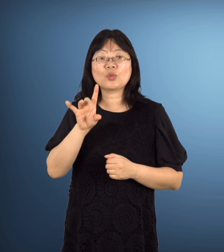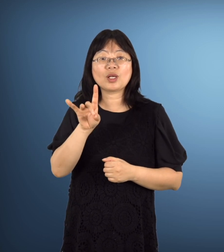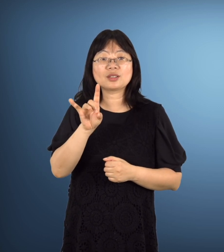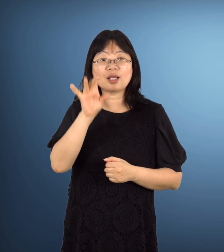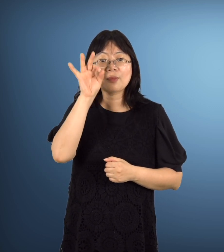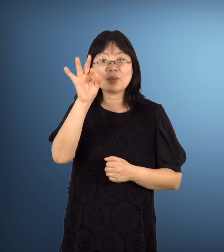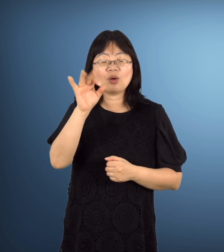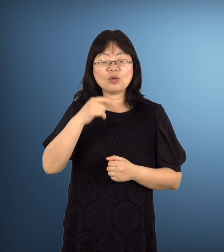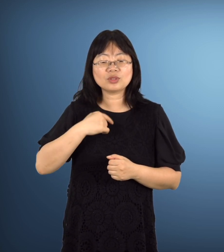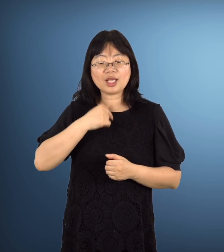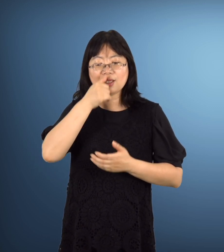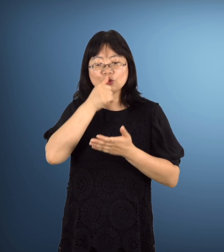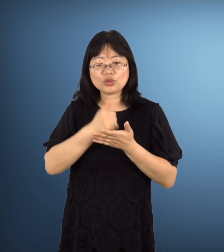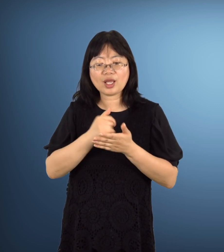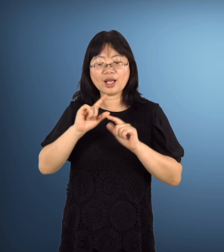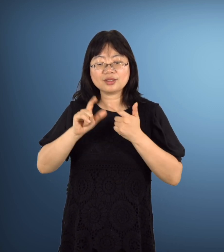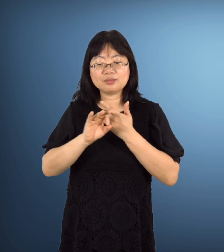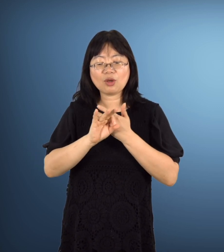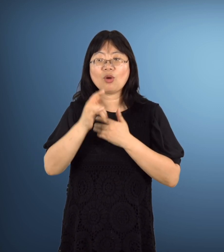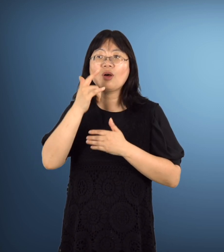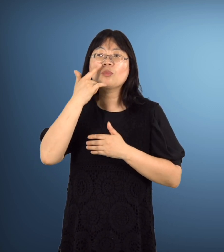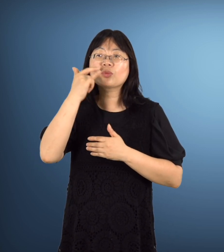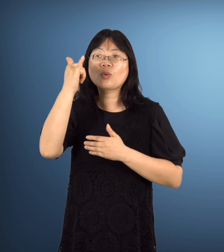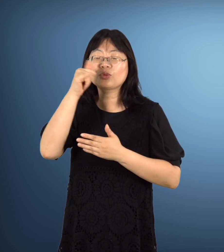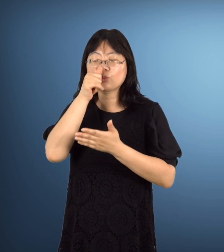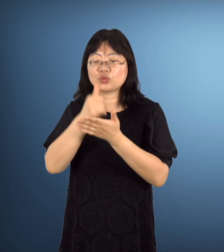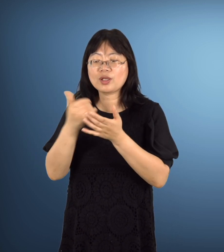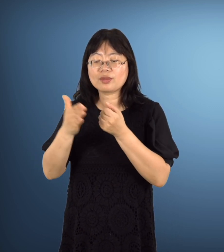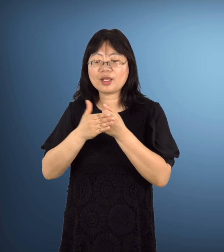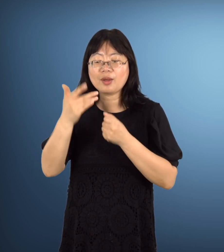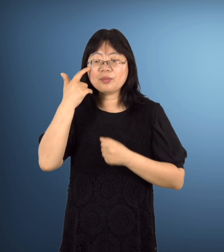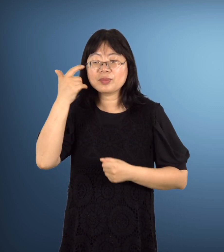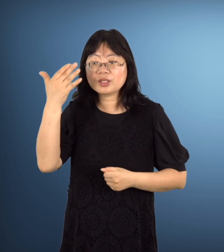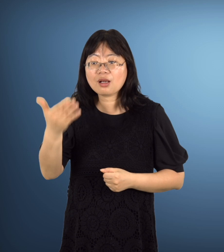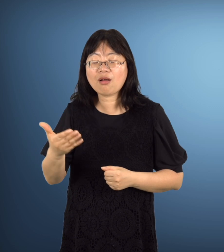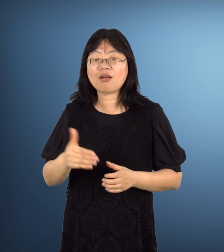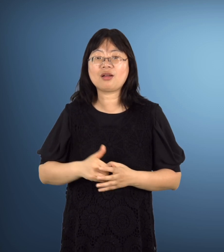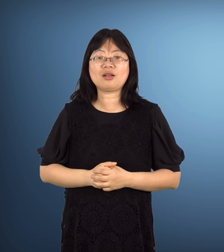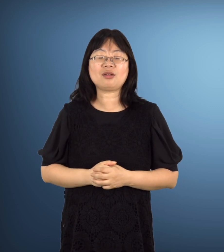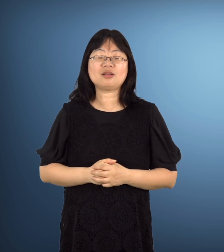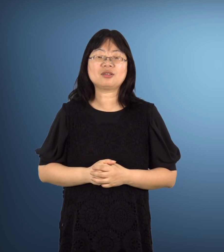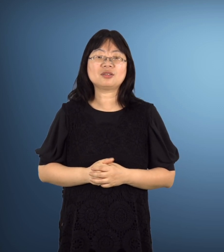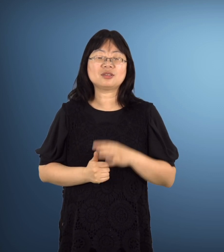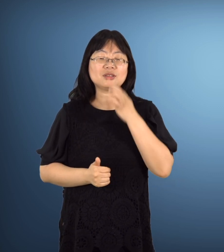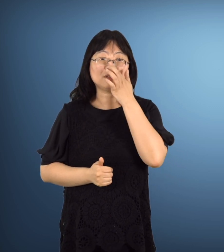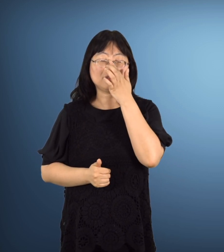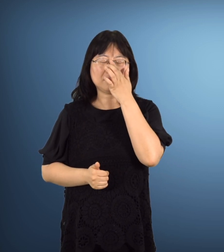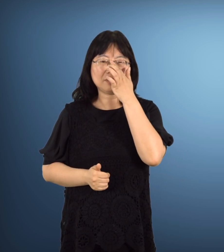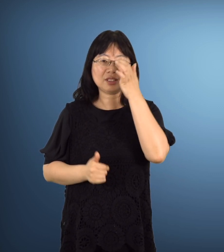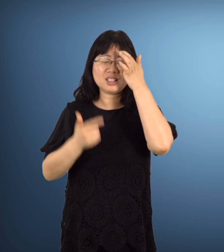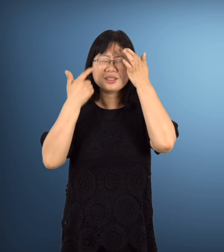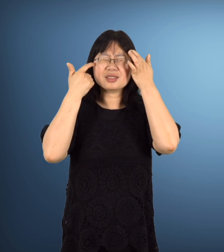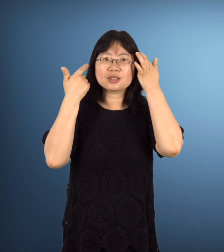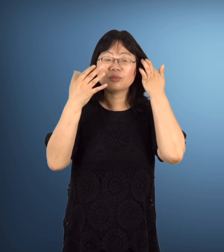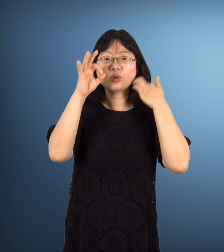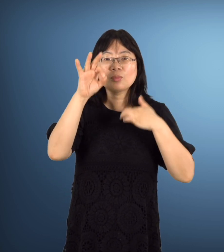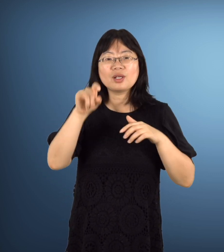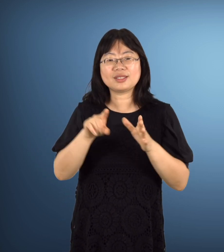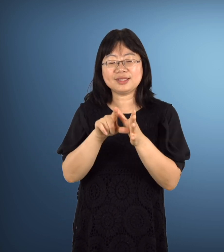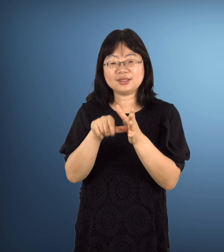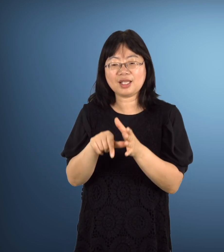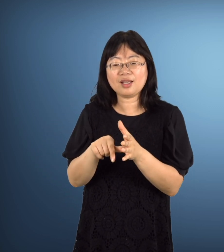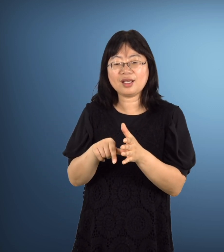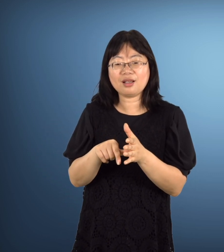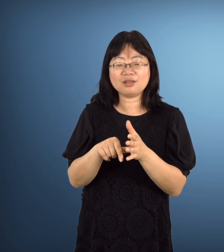하나는 자기 죄입니까? 부모의 죄입니까? 이렇게 물었어요. 자, 이 질문은 이